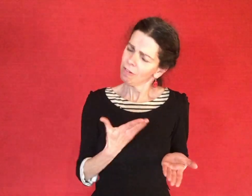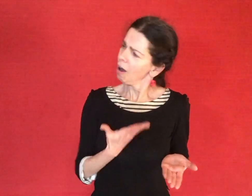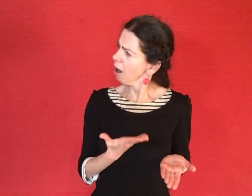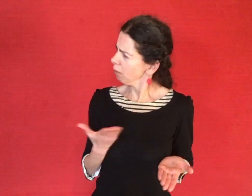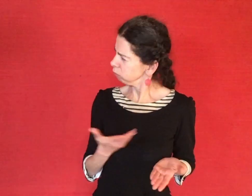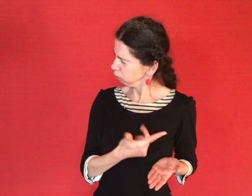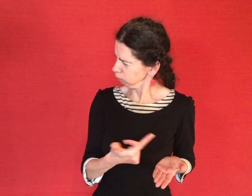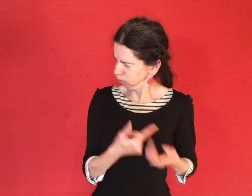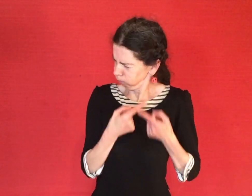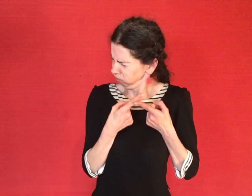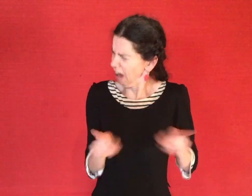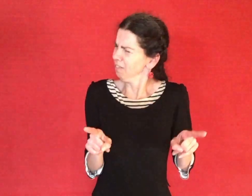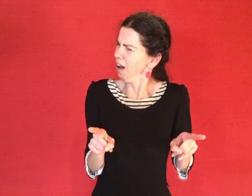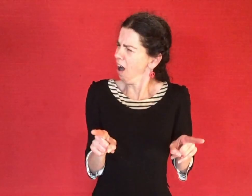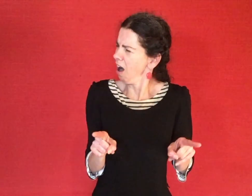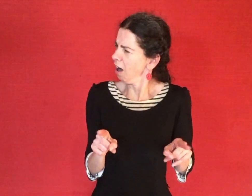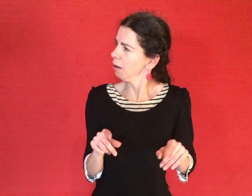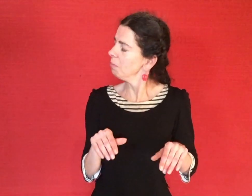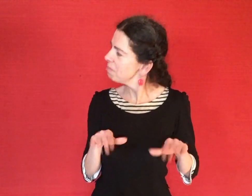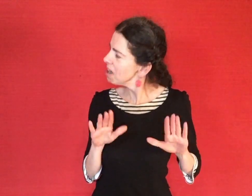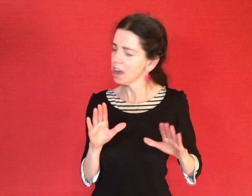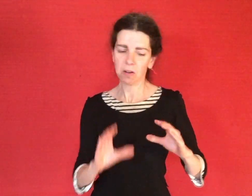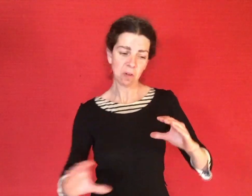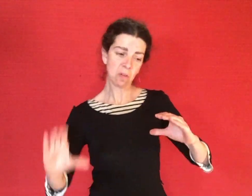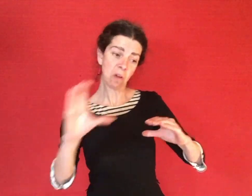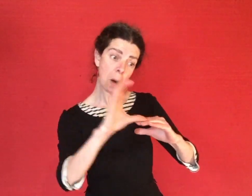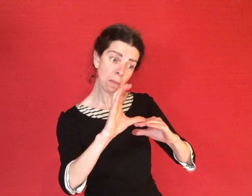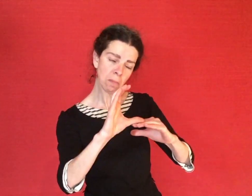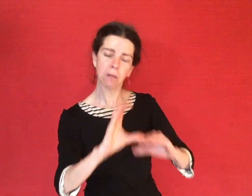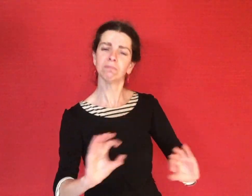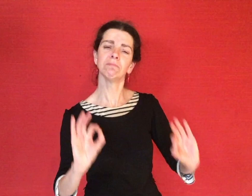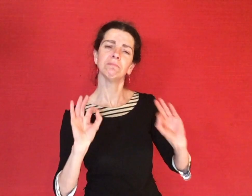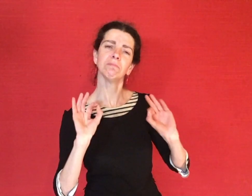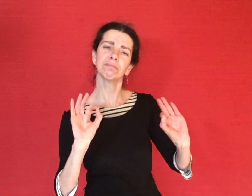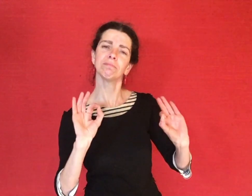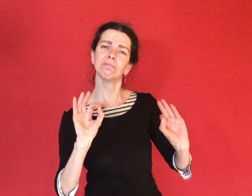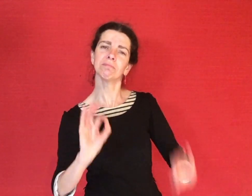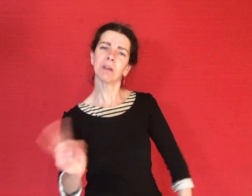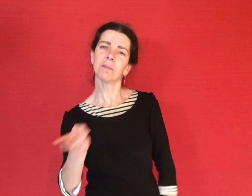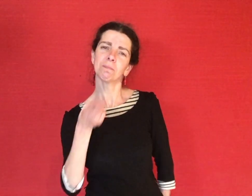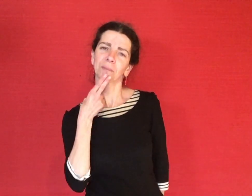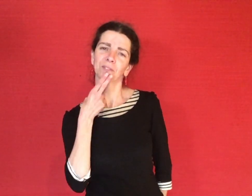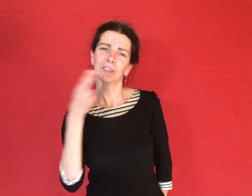Nos enfants sont différents, se disent-elles, mais ils se complètent parfaitement.